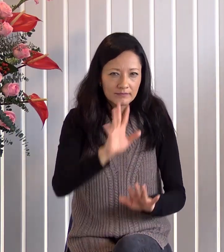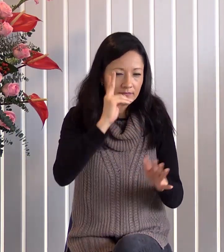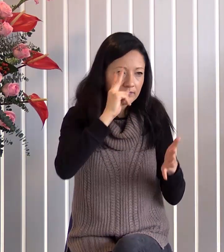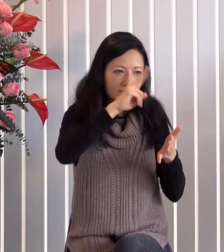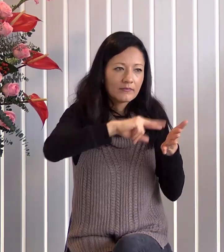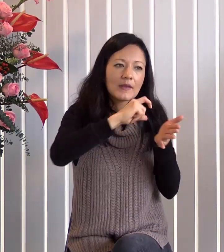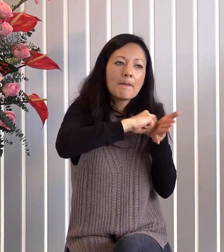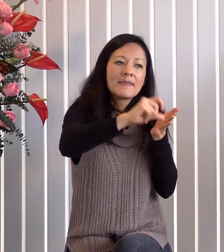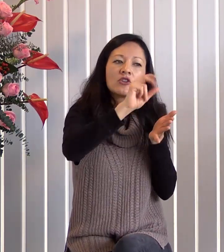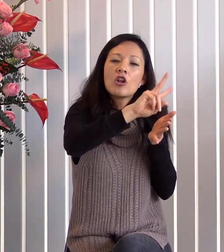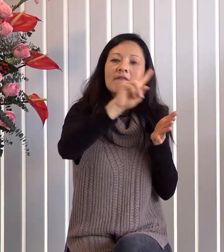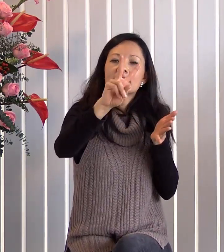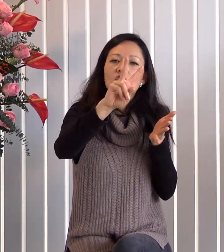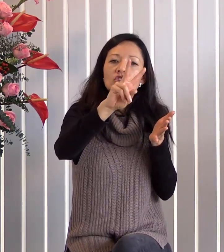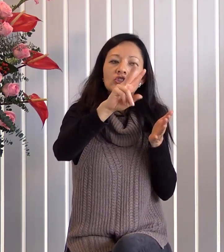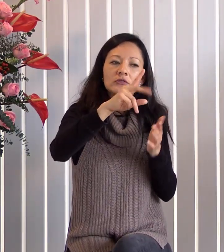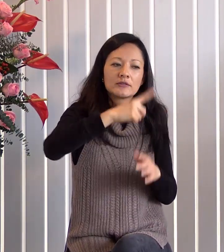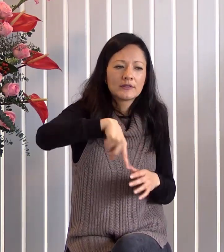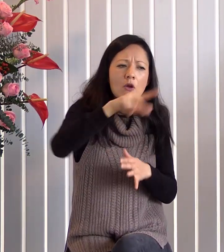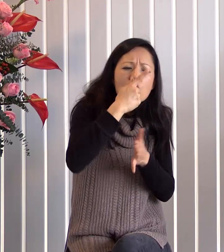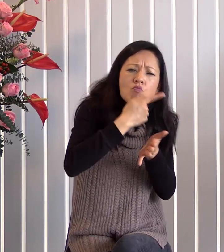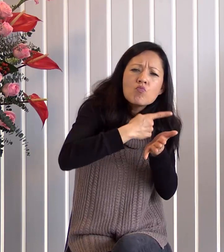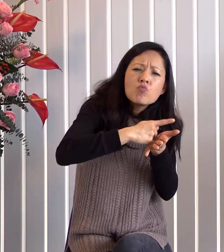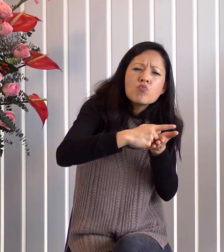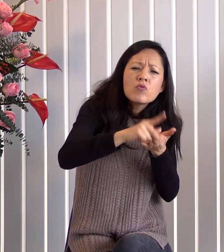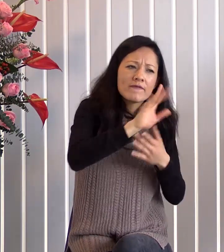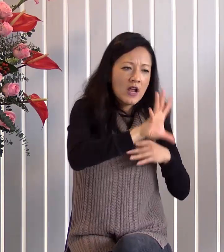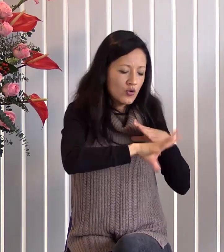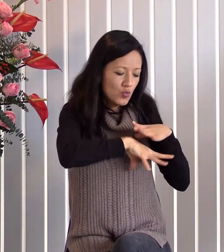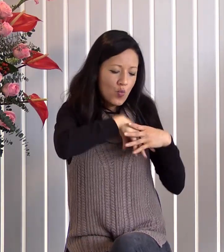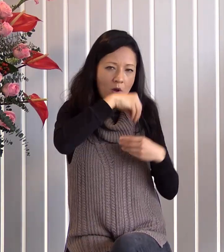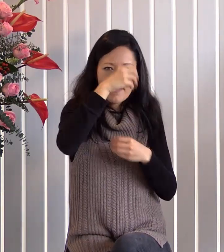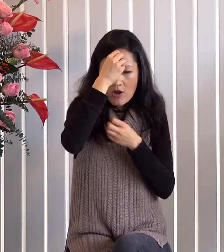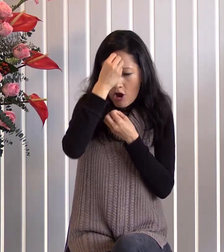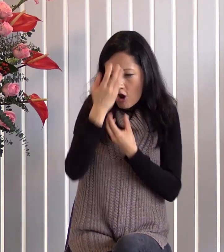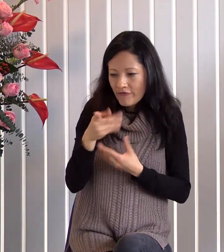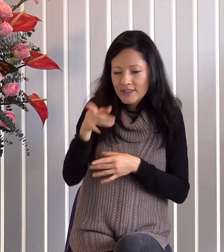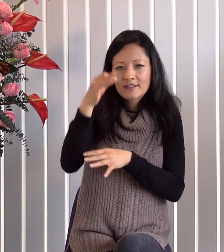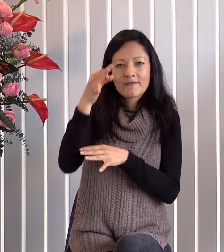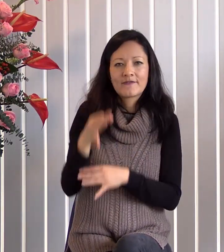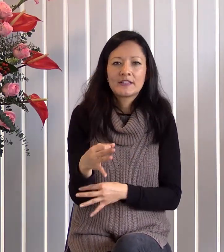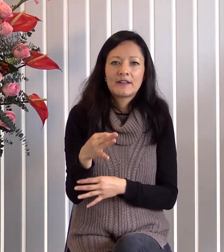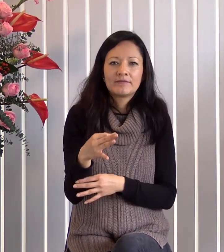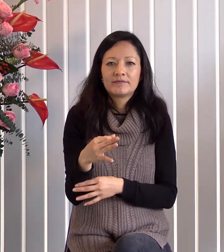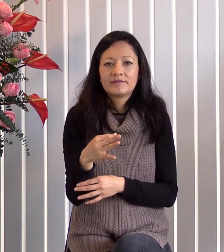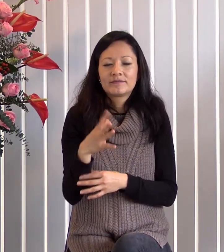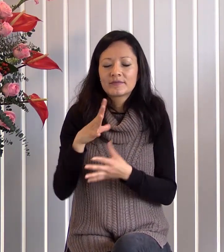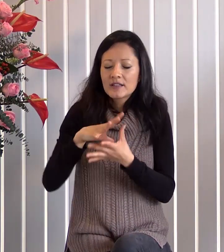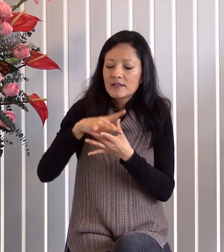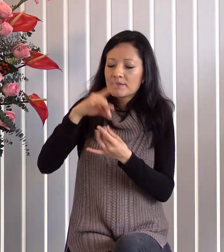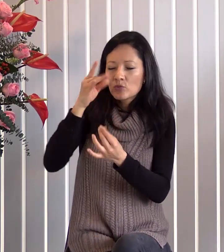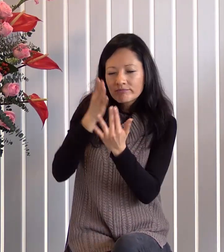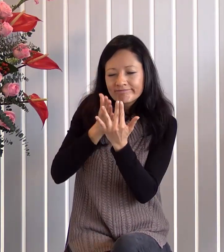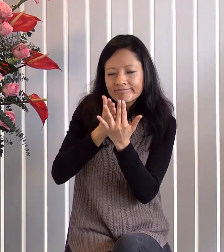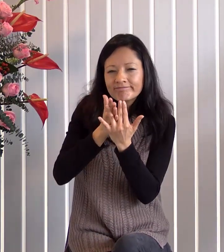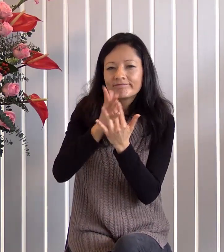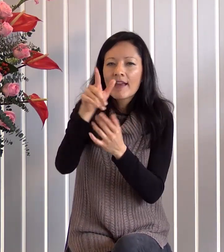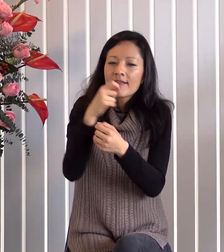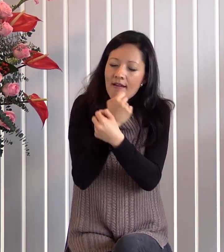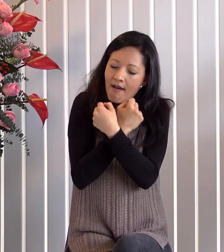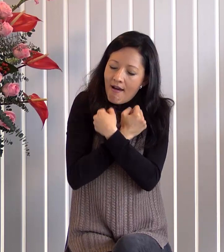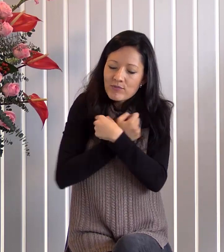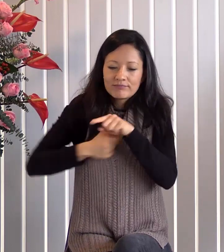Dice en el versículo 22, habiendo purificado vuestras almas por la obediencia a la verdad, mediante el Espíritu para el amor fraternal